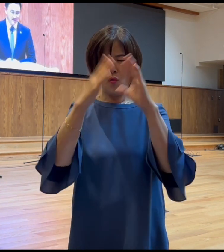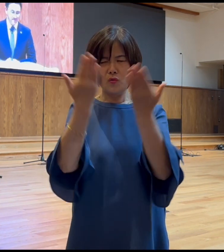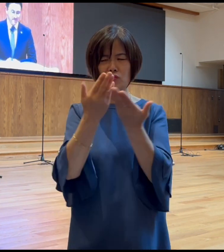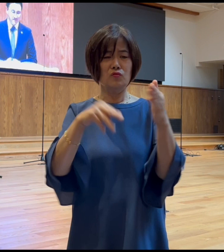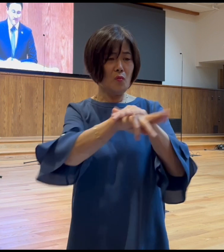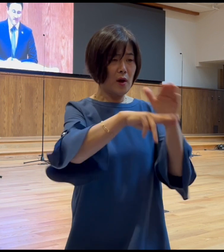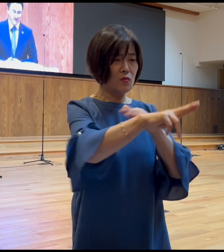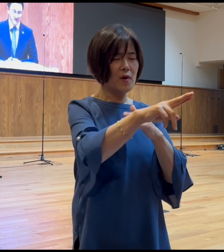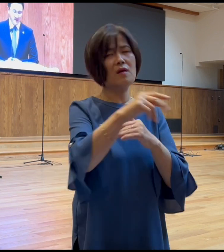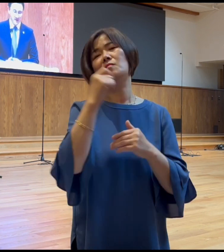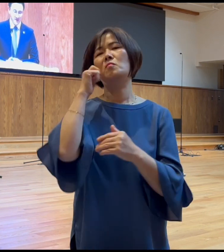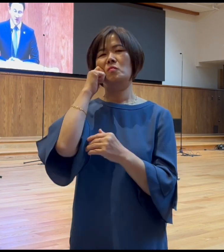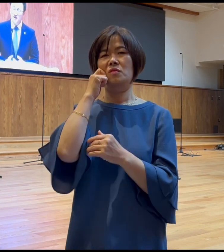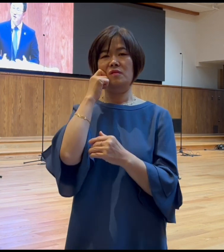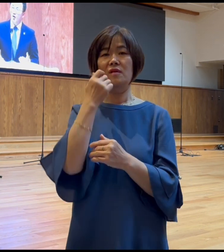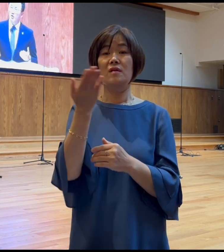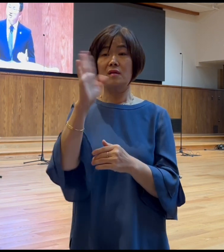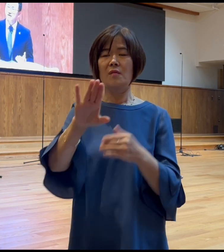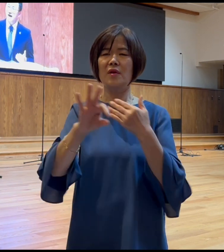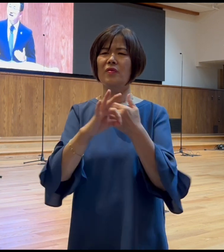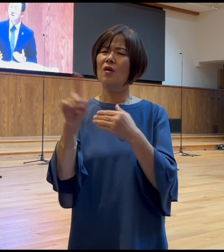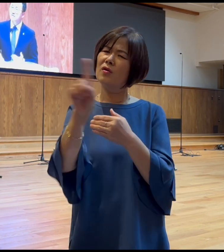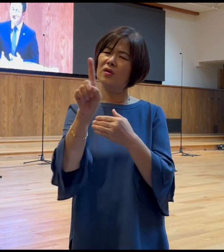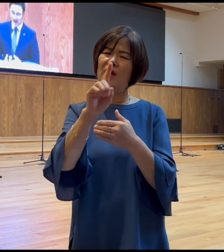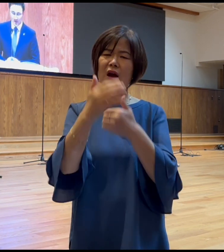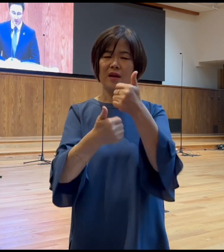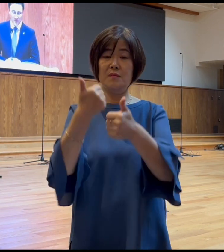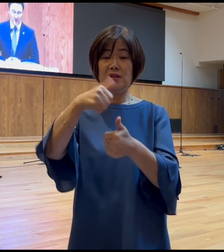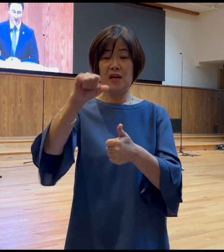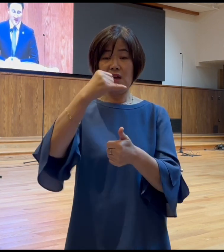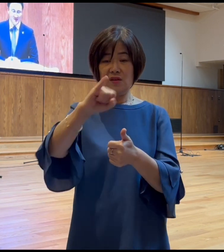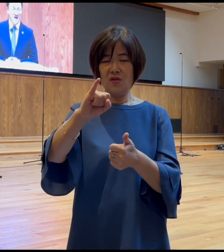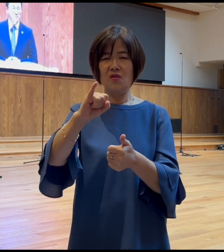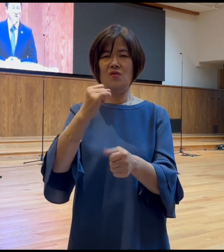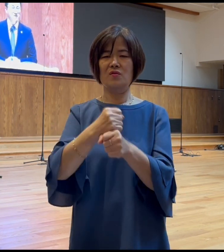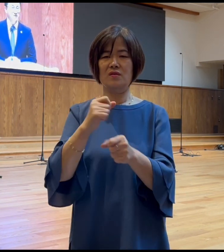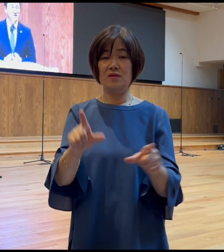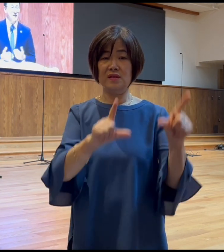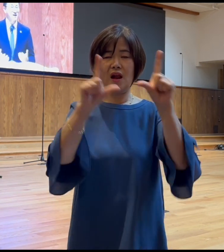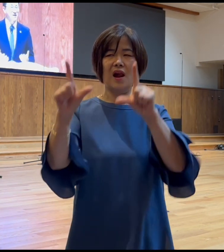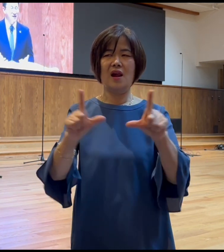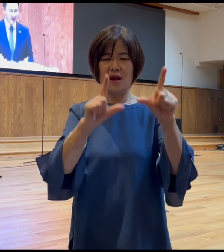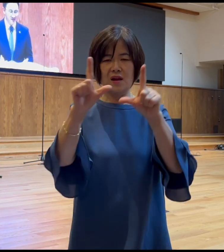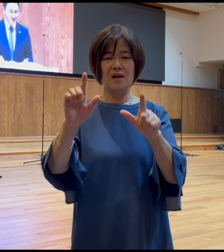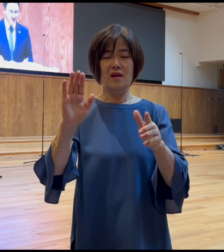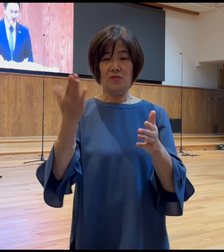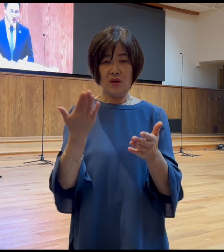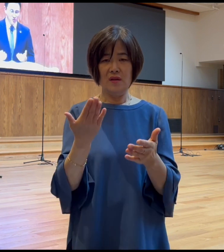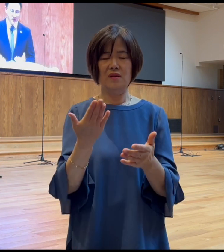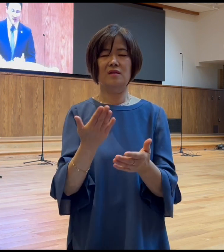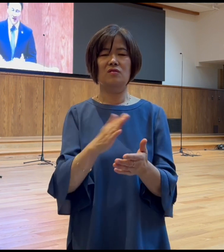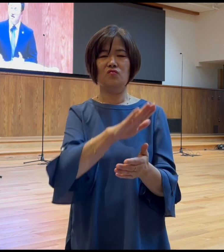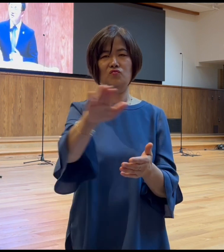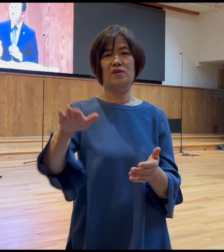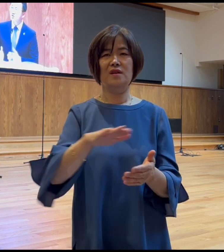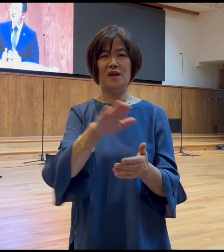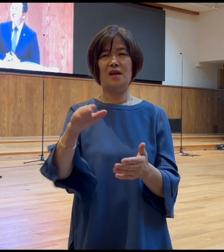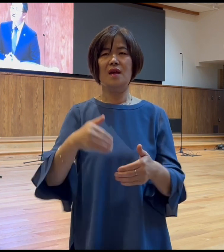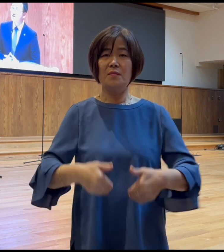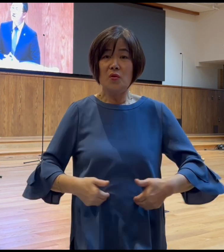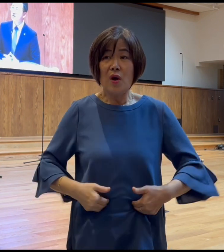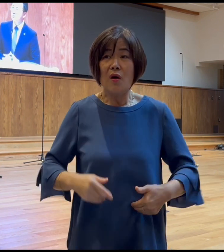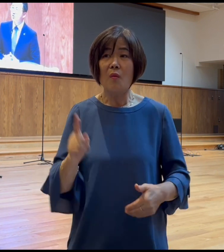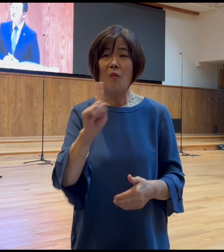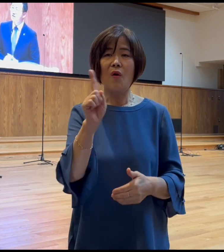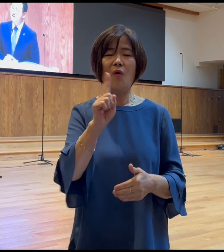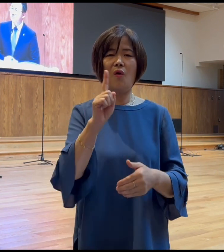없습니다. 그렇다면 어떻게 하나님의 자녀로 삶을 살아내야 하는 우리에게 필요한